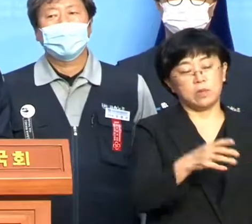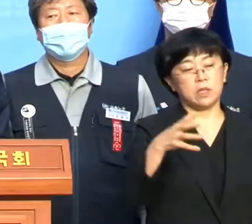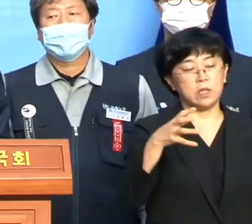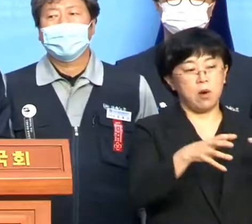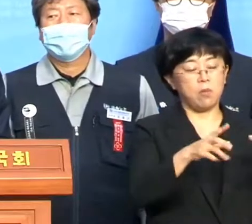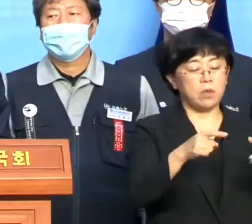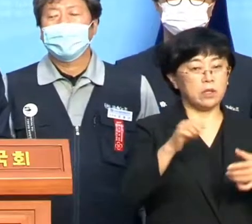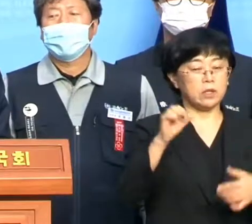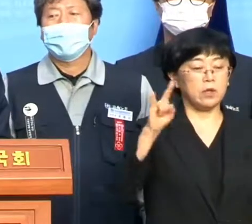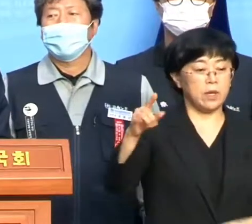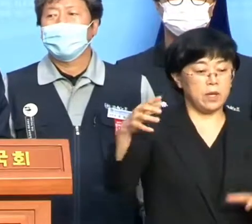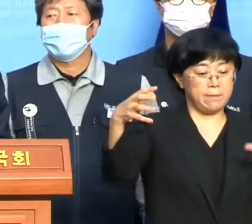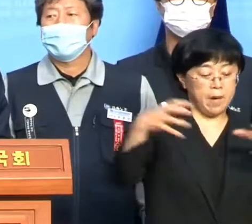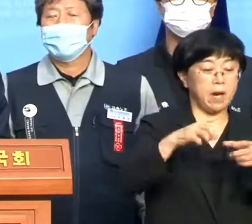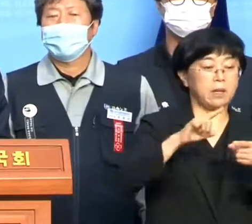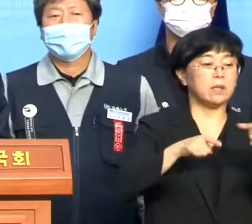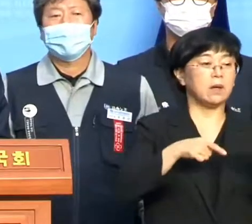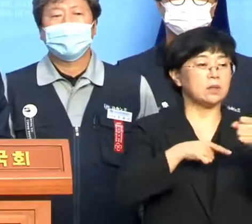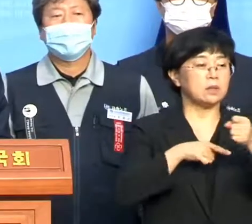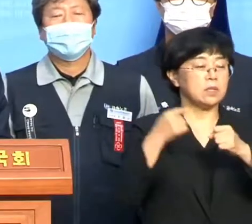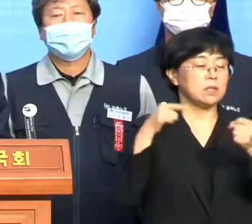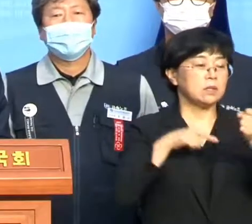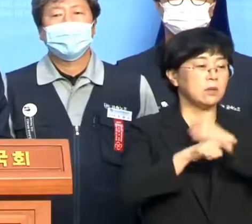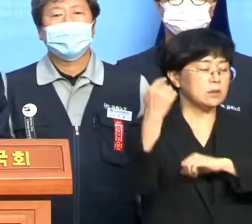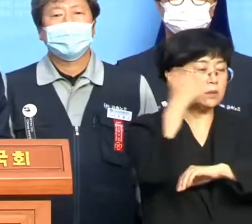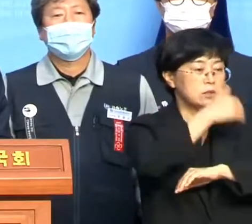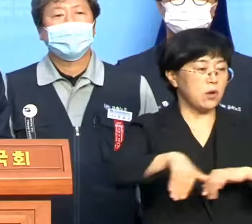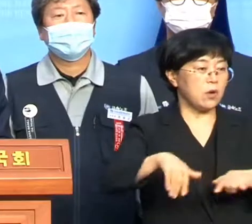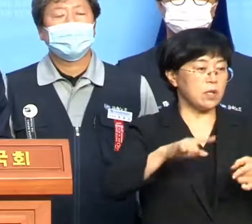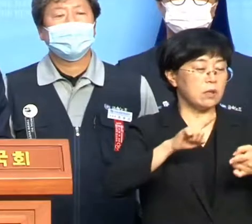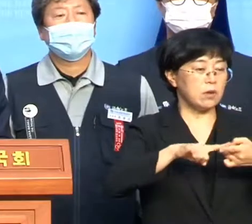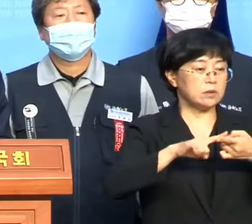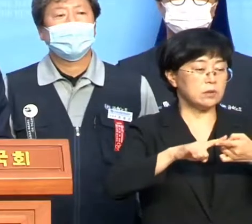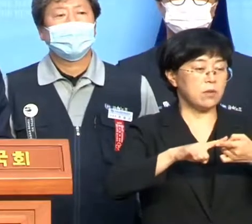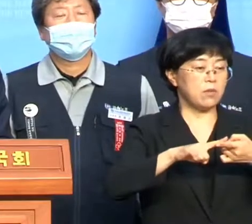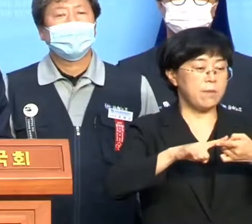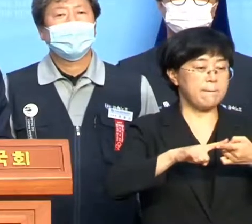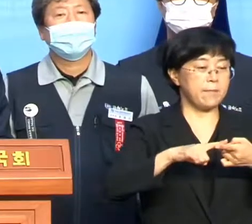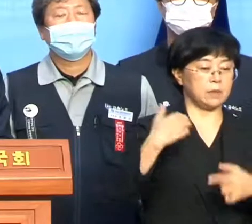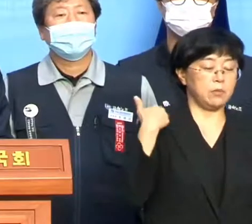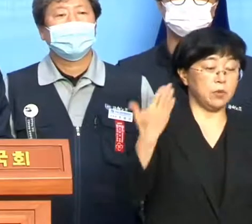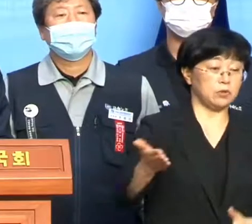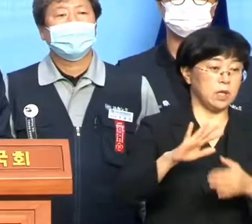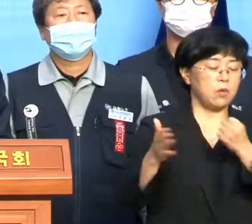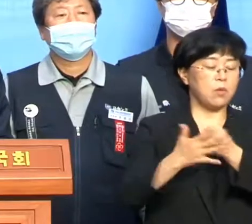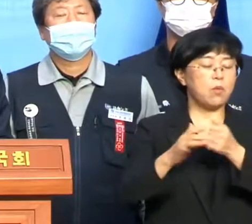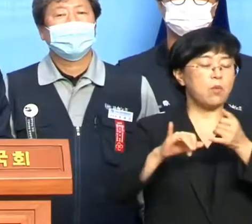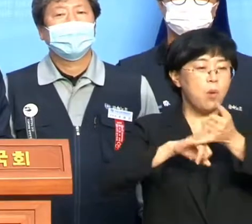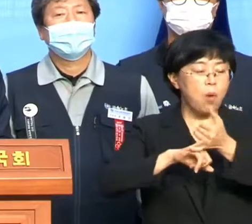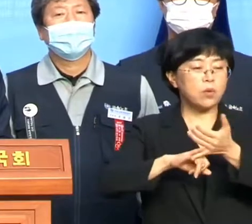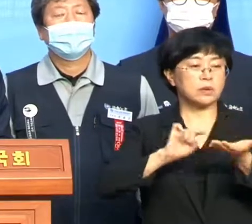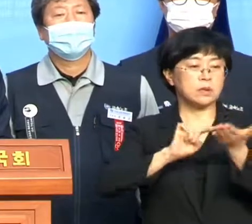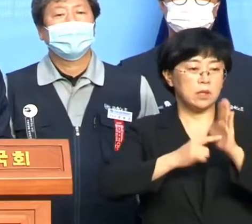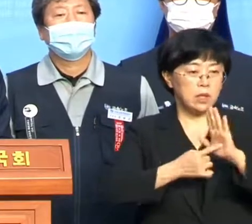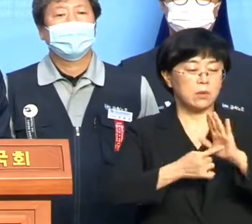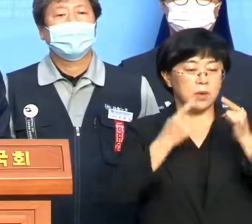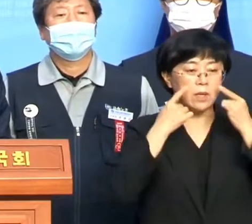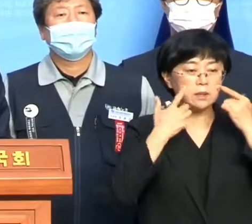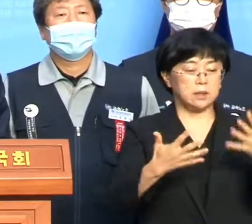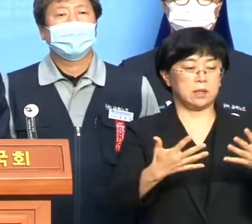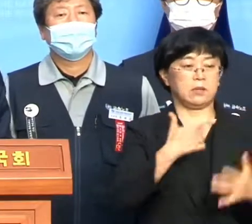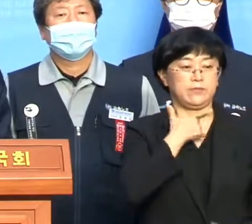현대중공업의 이와 같은 의도적인 일탈 행위가 강과 되지 않고 반드시 반영되어야 함을 명확히 하고자